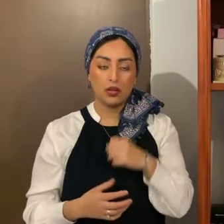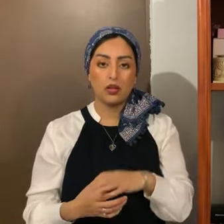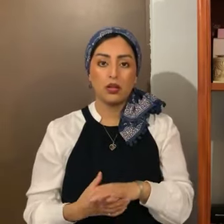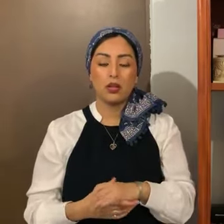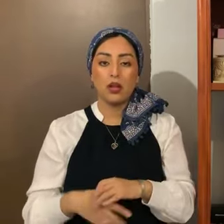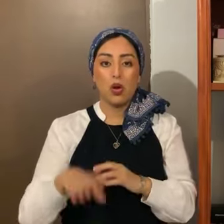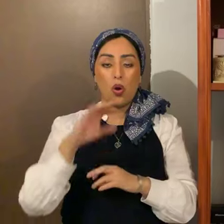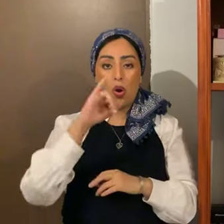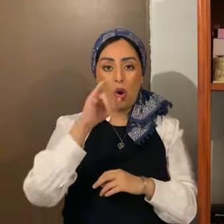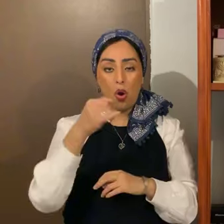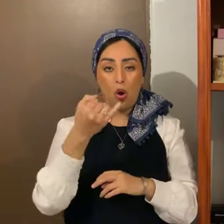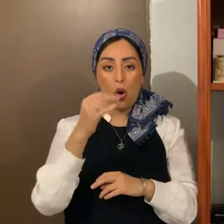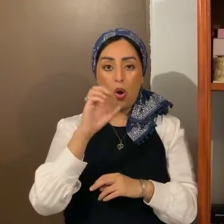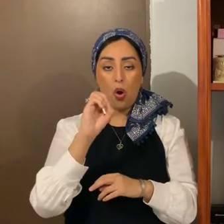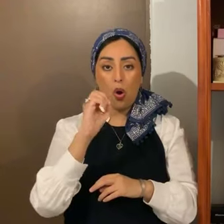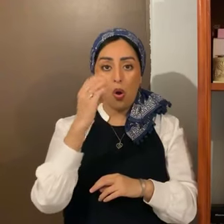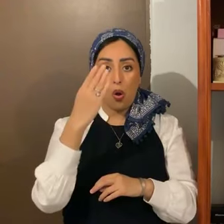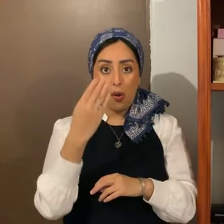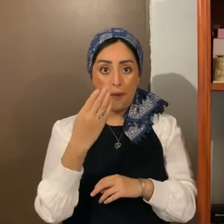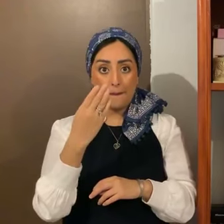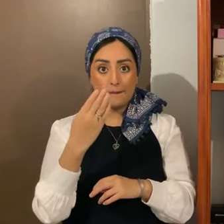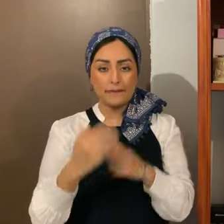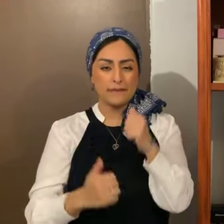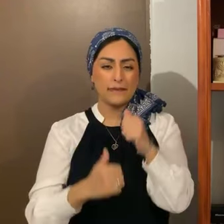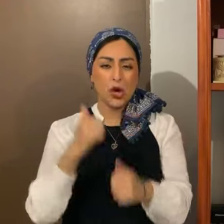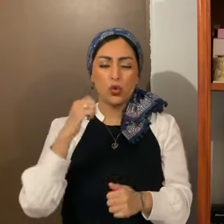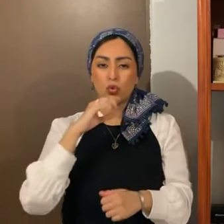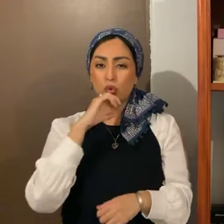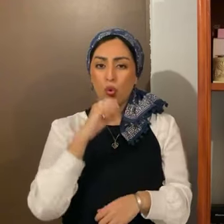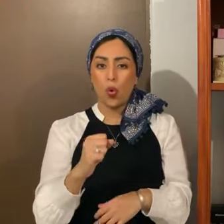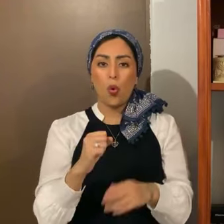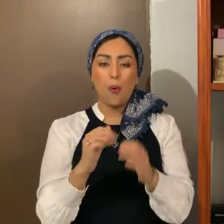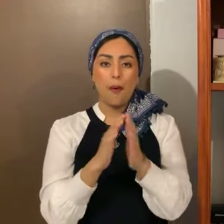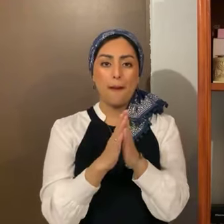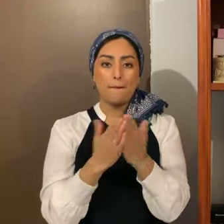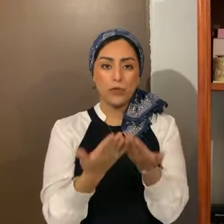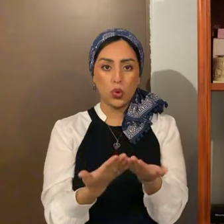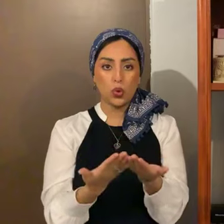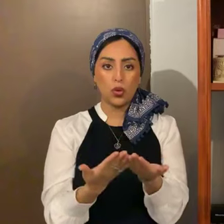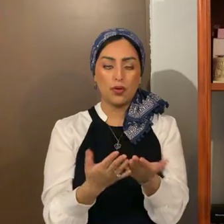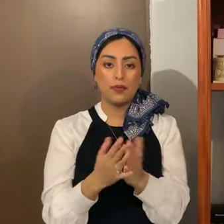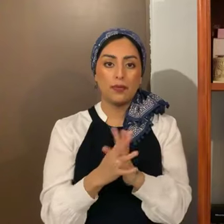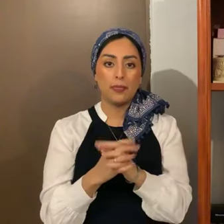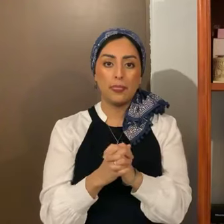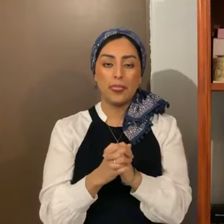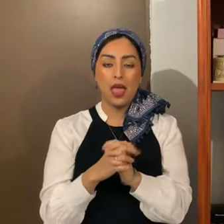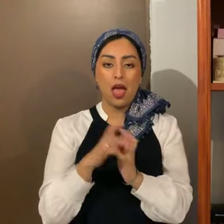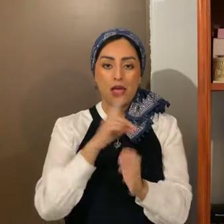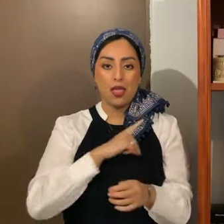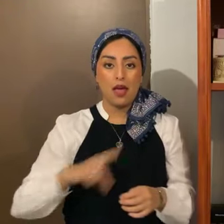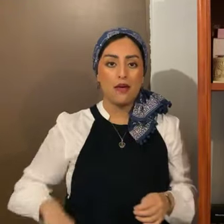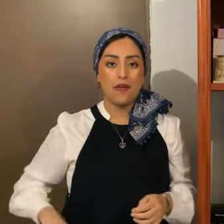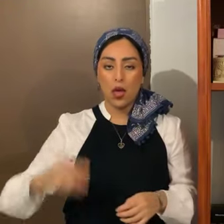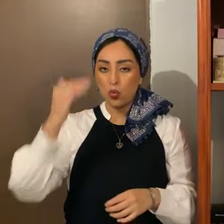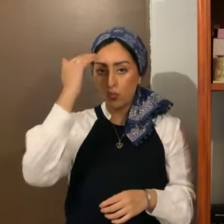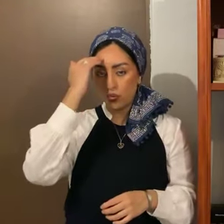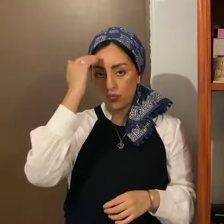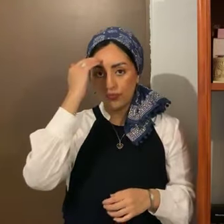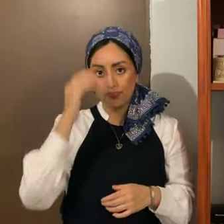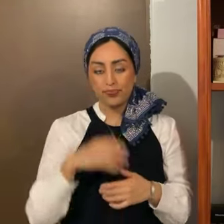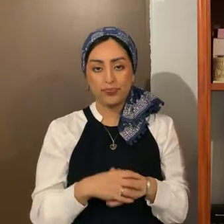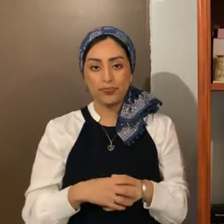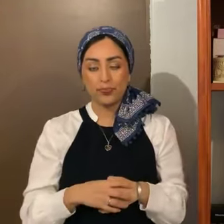No, Job de hecho es el libro más viejo, más antiguo. Él lo conocía perfectamente.